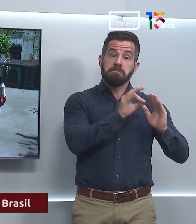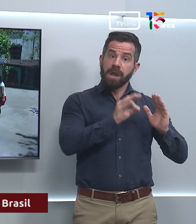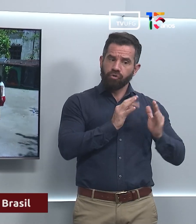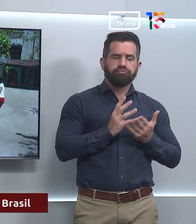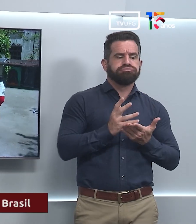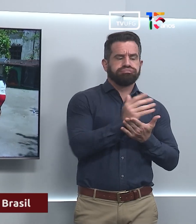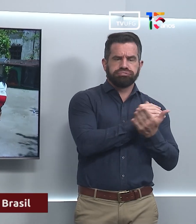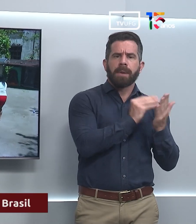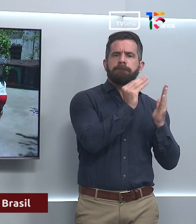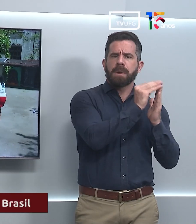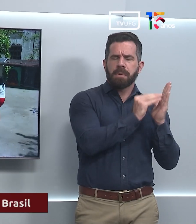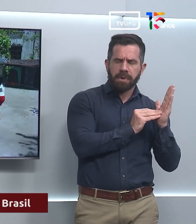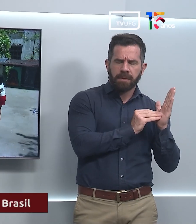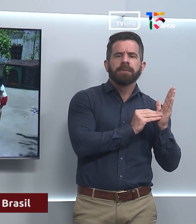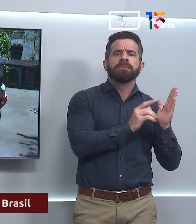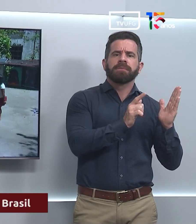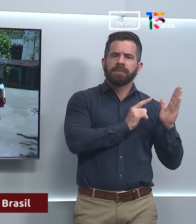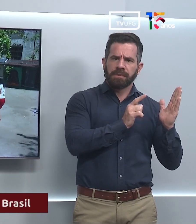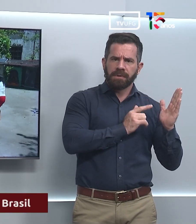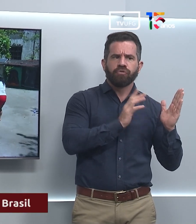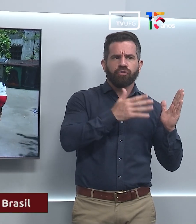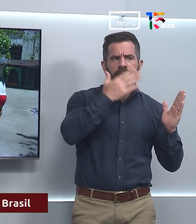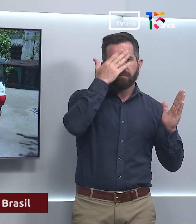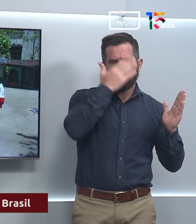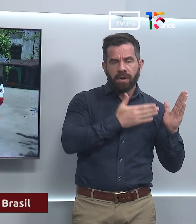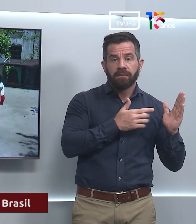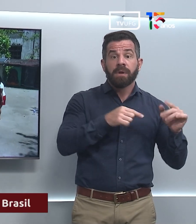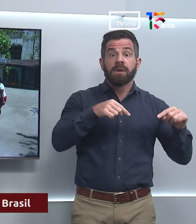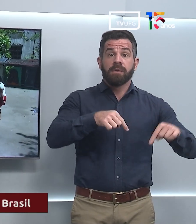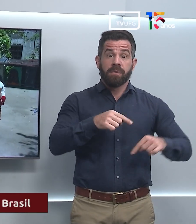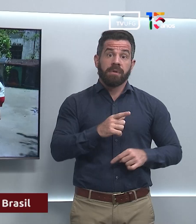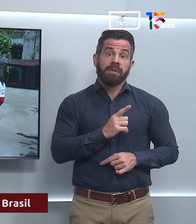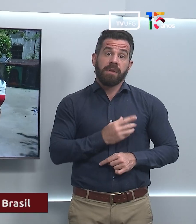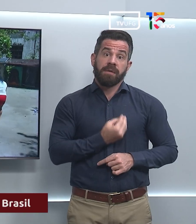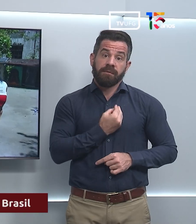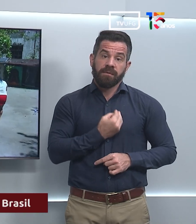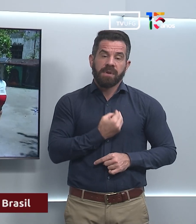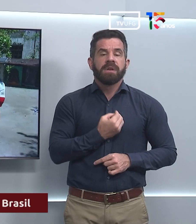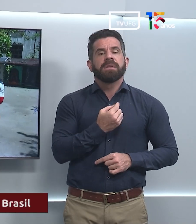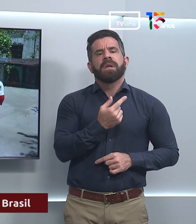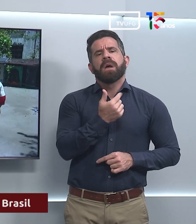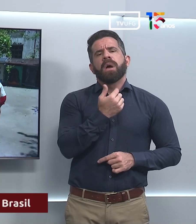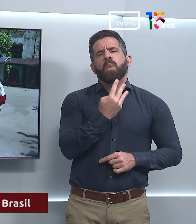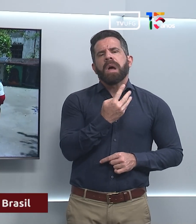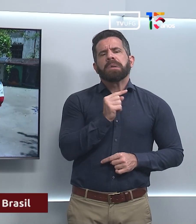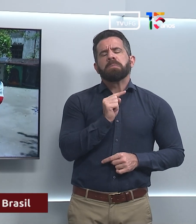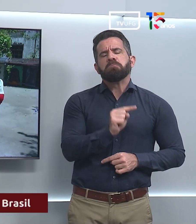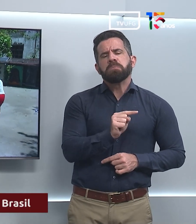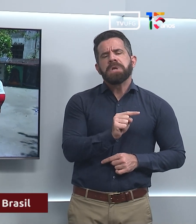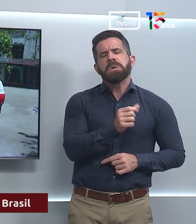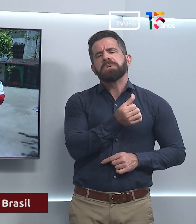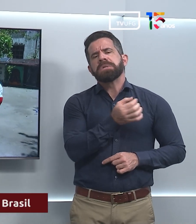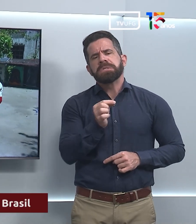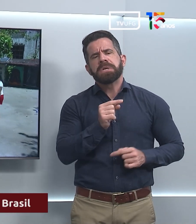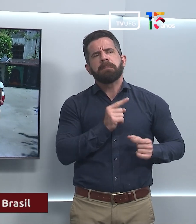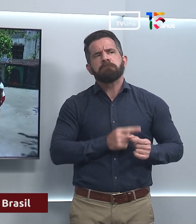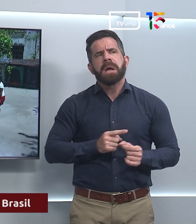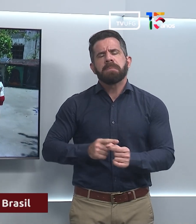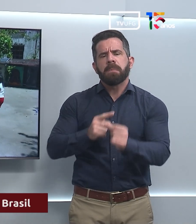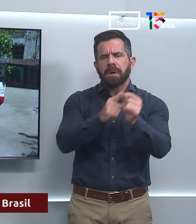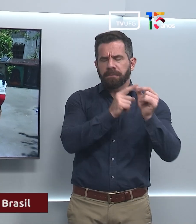estavam distribuídos em cerca de 4.800 municípios. Na comparação com o último censo